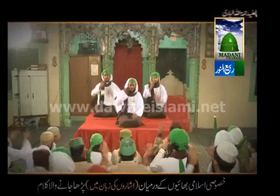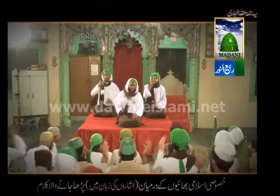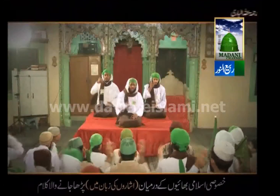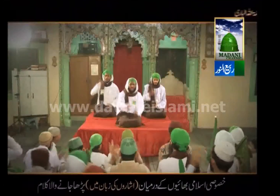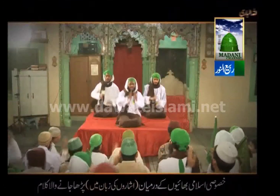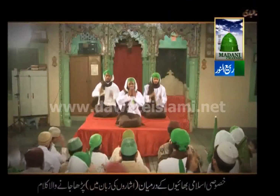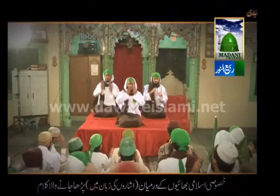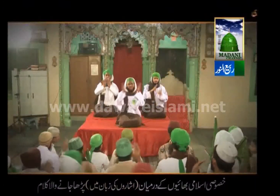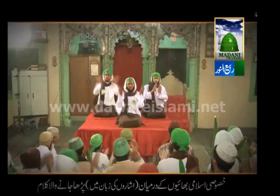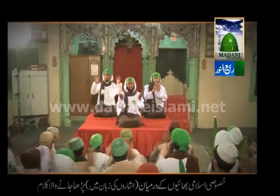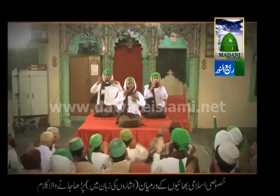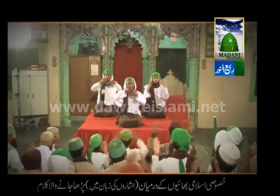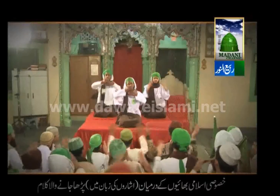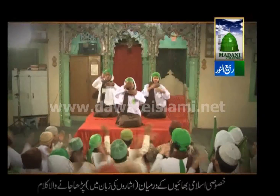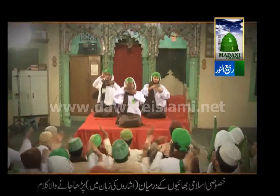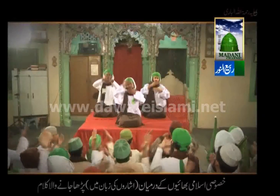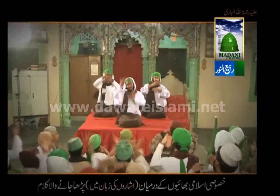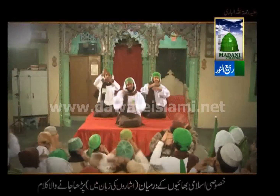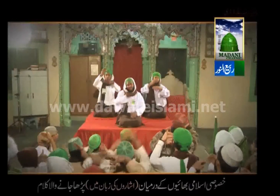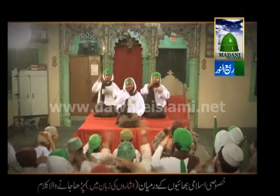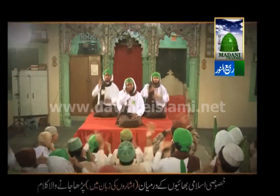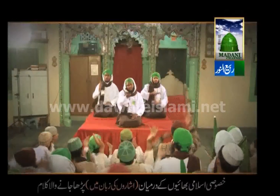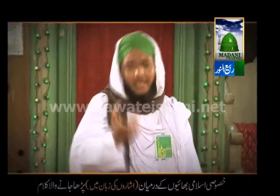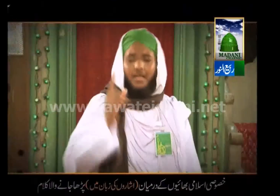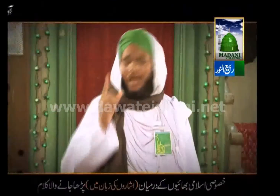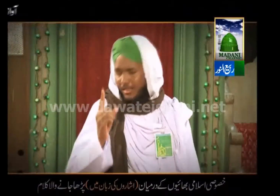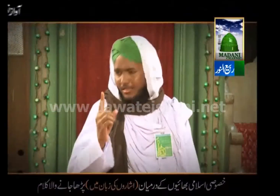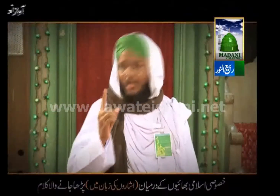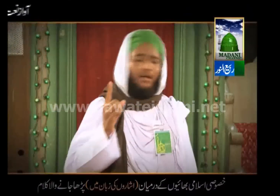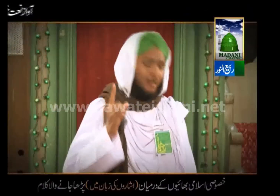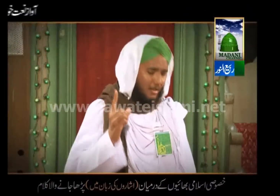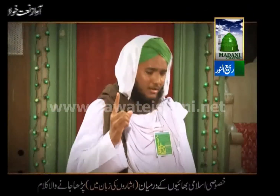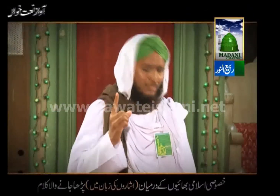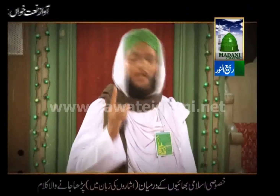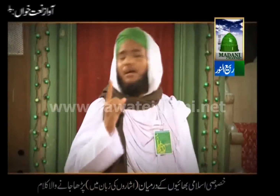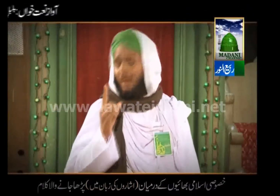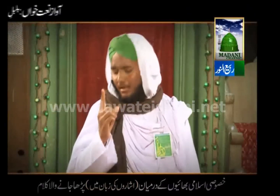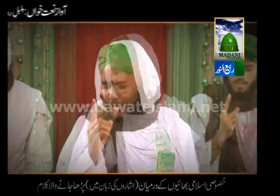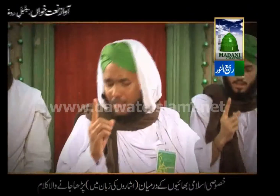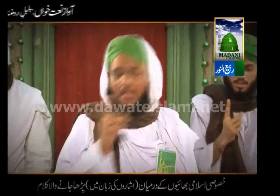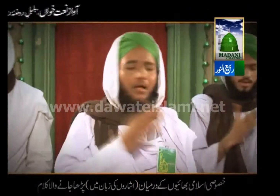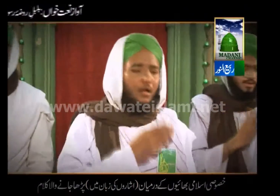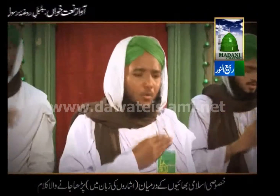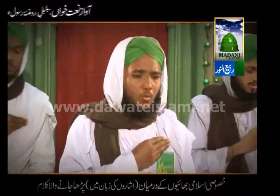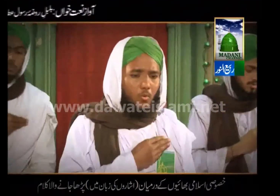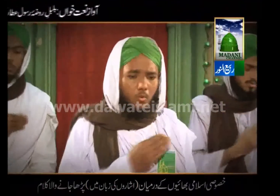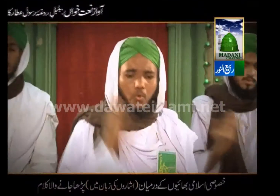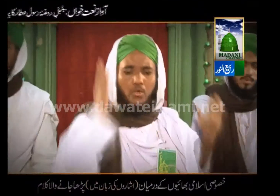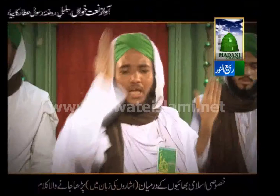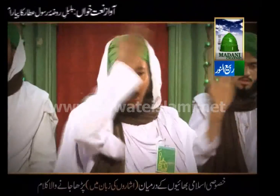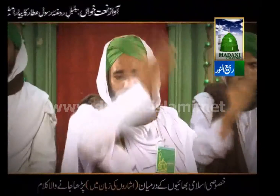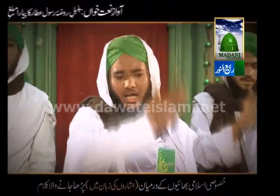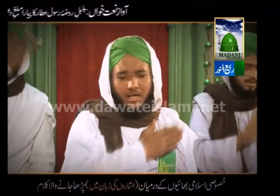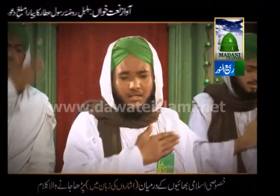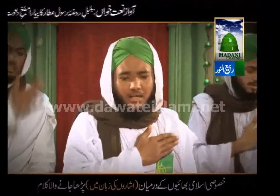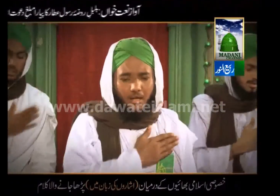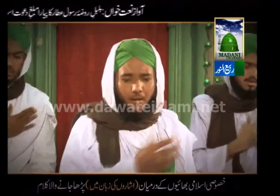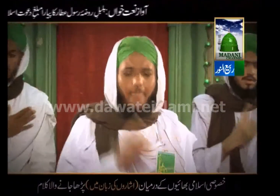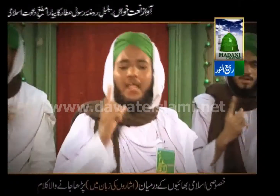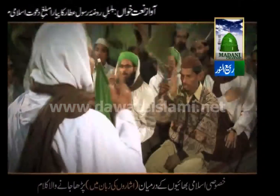وسلم آج درو دیوار کہیے اللہ اللہ اللہ لا الہ